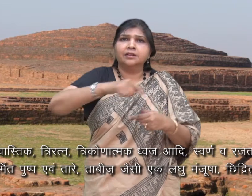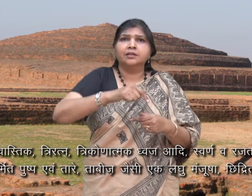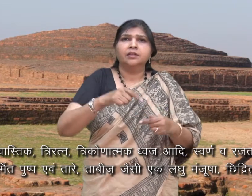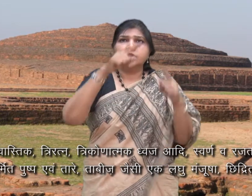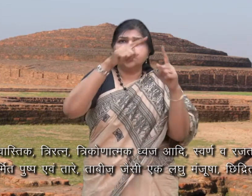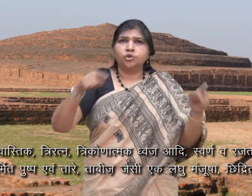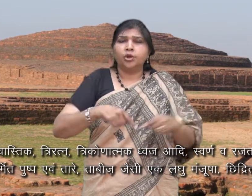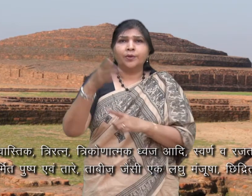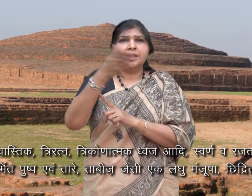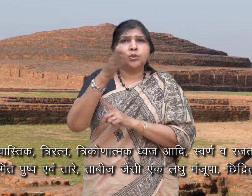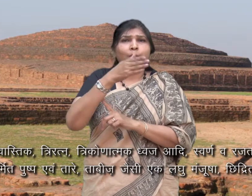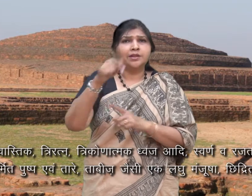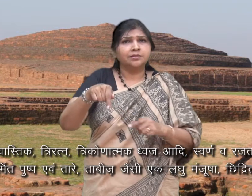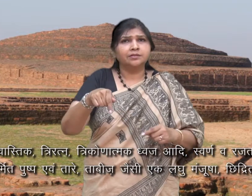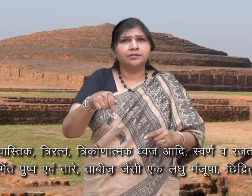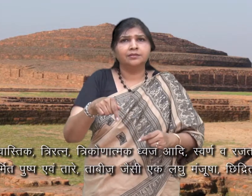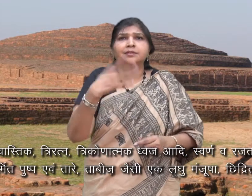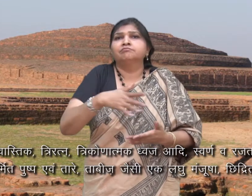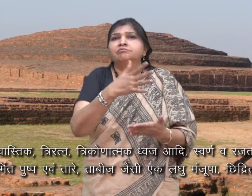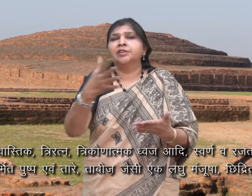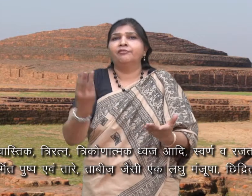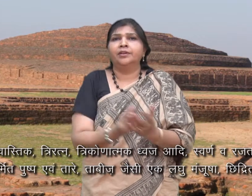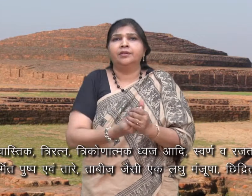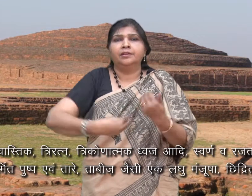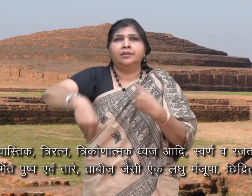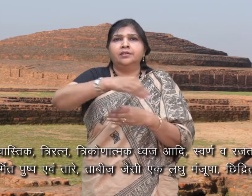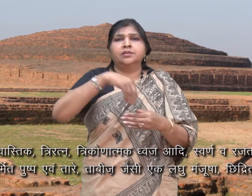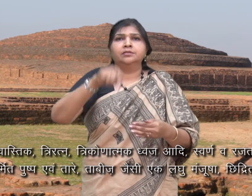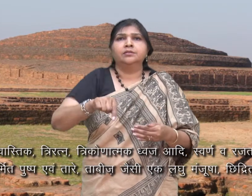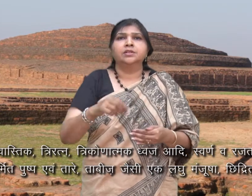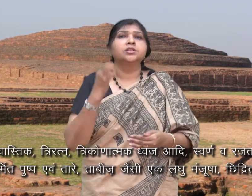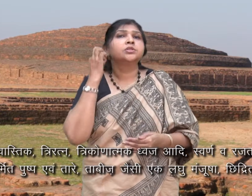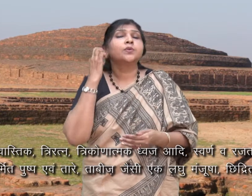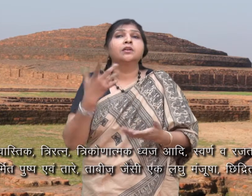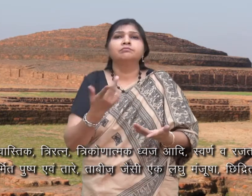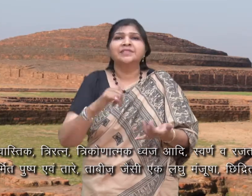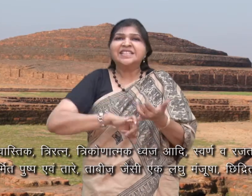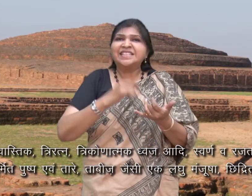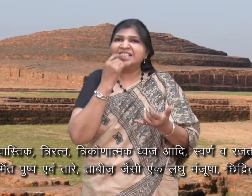त्रिकोणात्मक ध्वज आदि स्वर्ण व रजत से निर्मित पुष्प